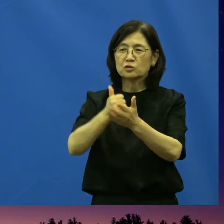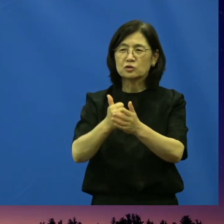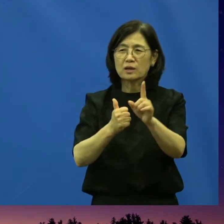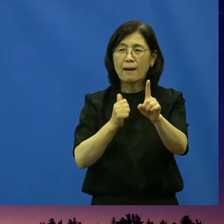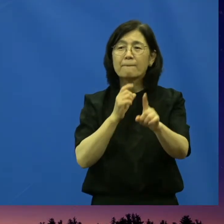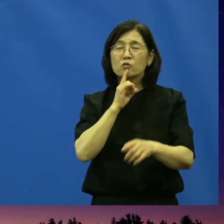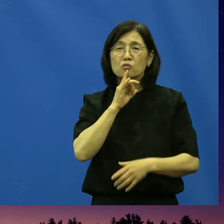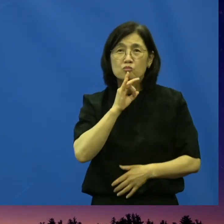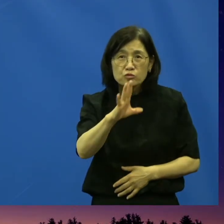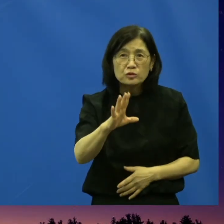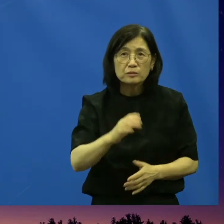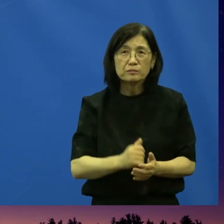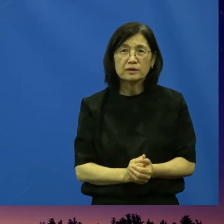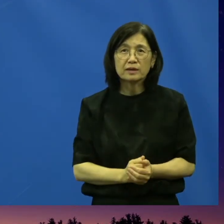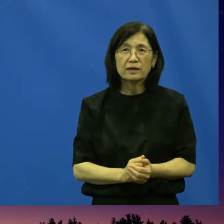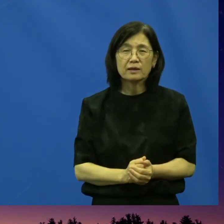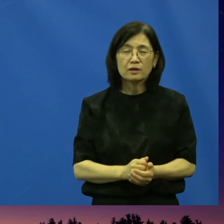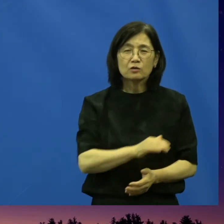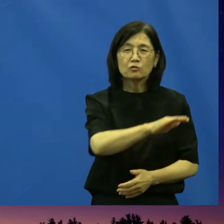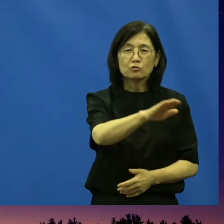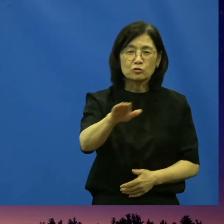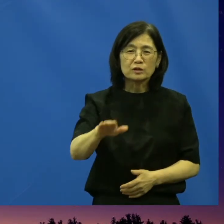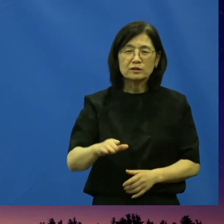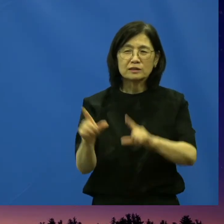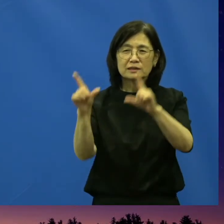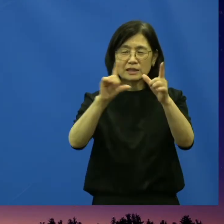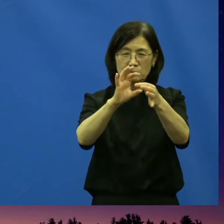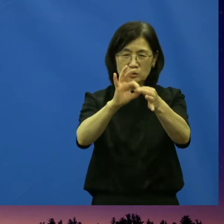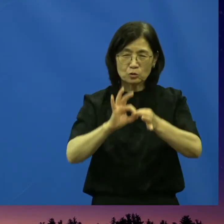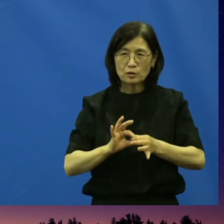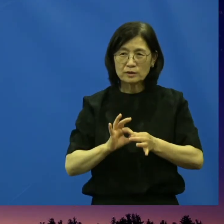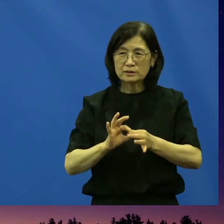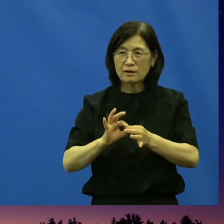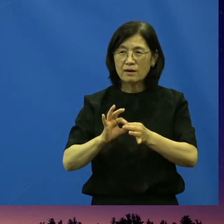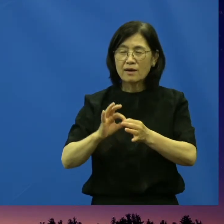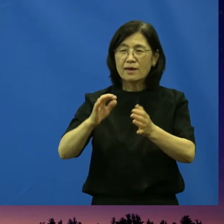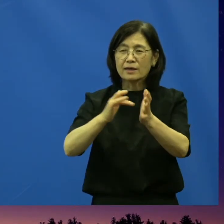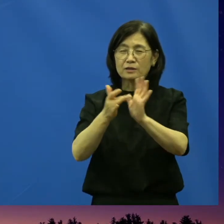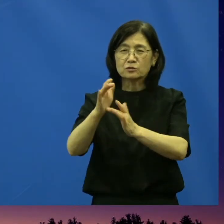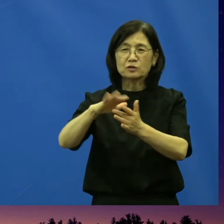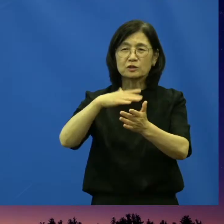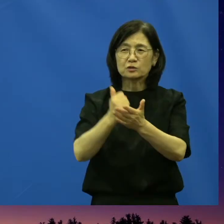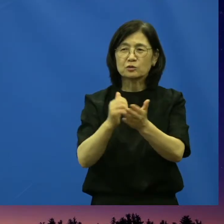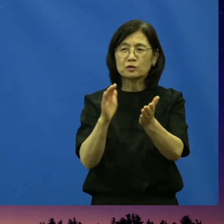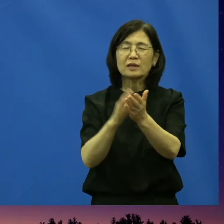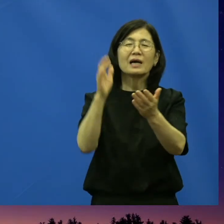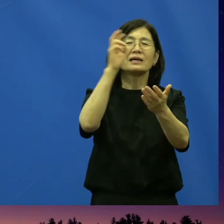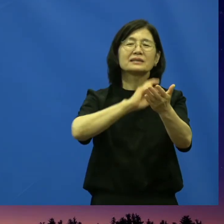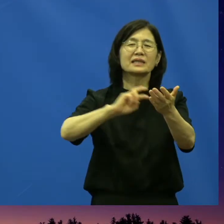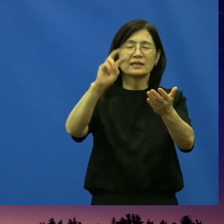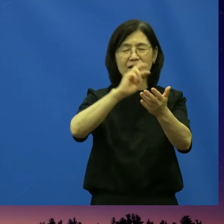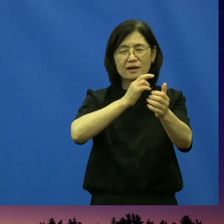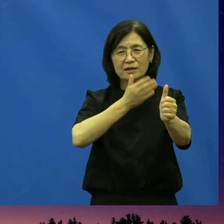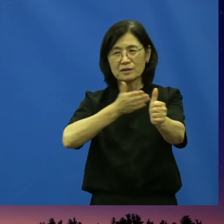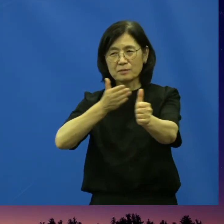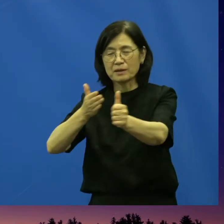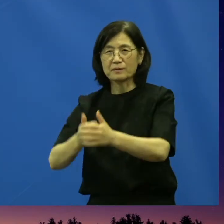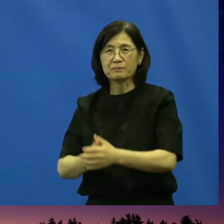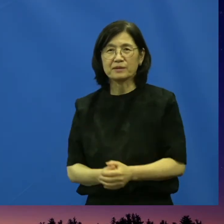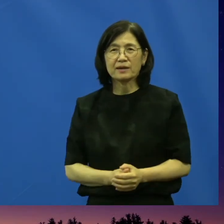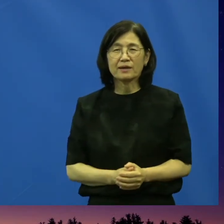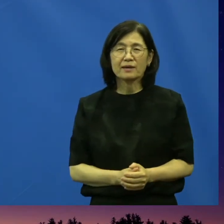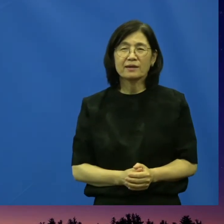그걸, 우리 그 주님을 찬양하는 거예요. 오늘 이 밤에 나오신 여러분들이 어떤 문제를 갖고 있더라도 오늘 이 6가지 문제 안에 다 들어올